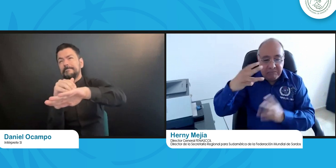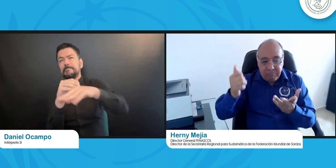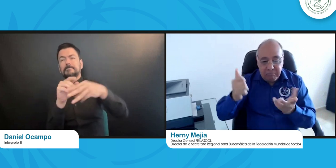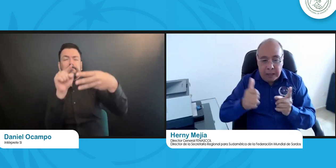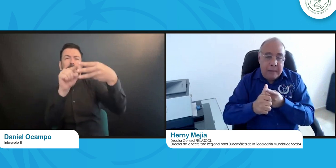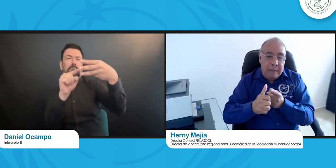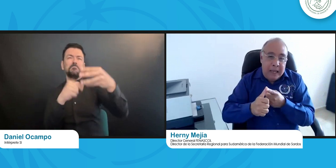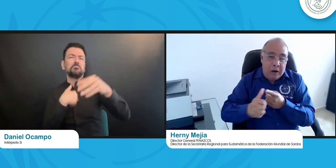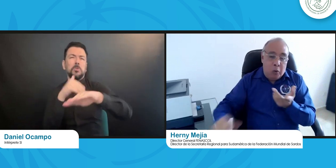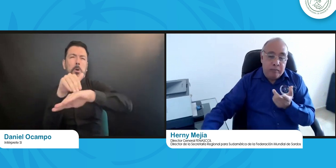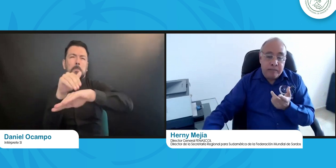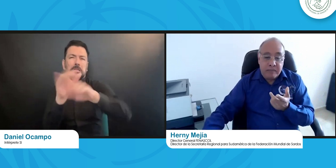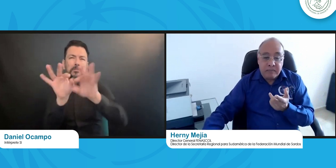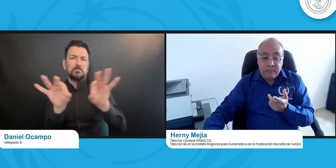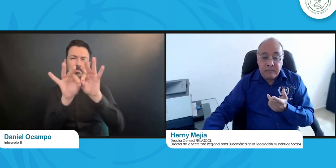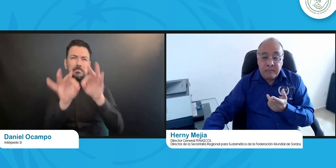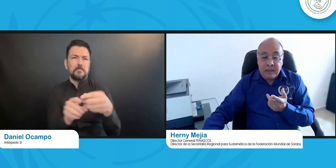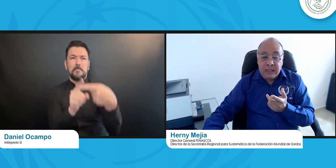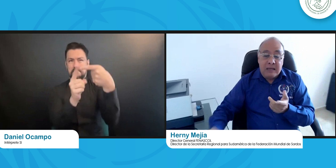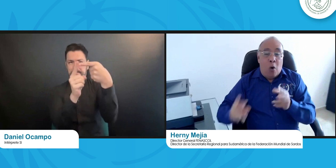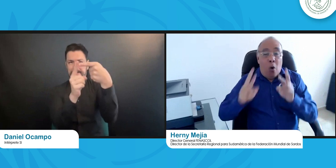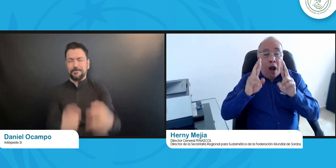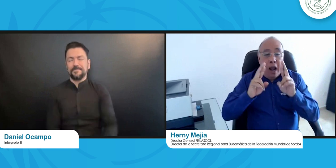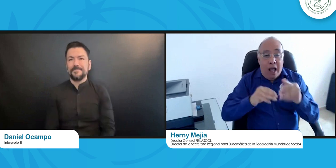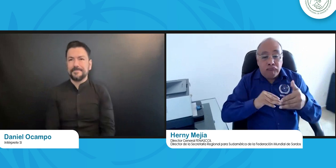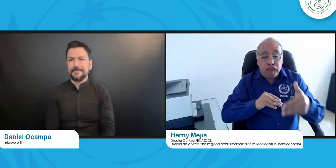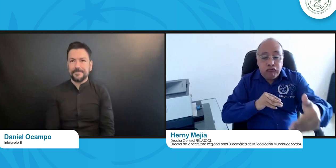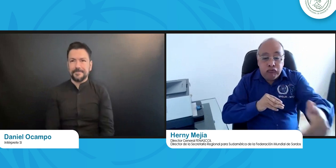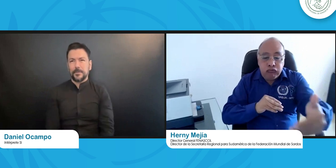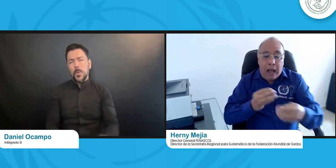tres recomendaciones. La primera,